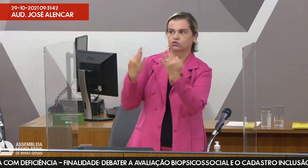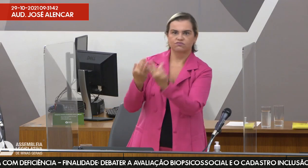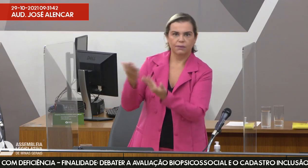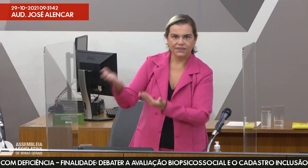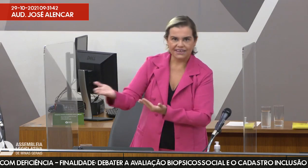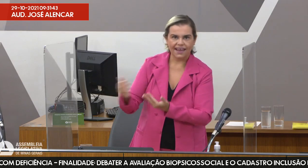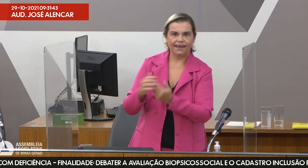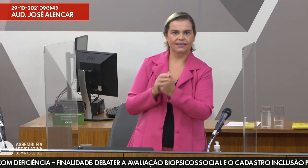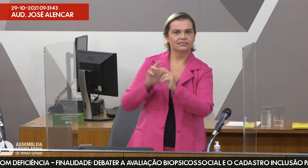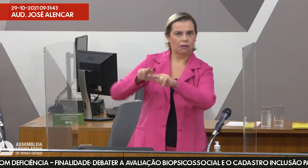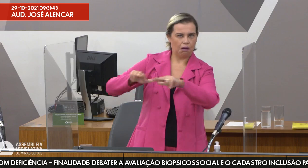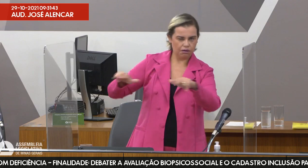Durante o período de isolamento,